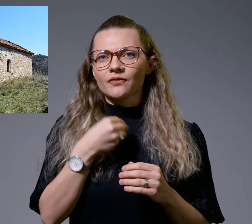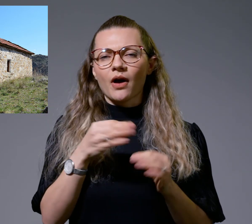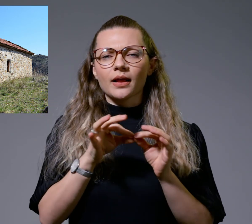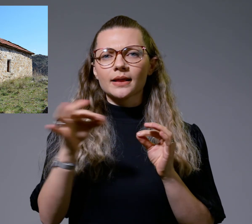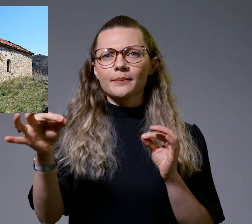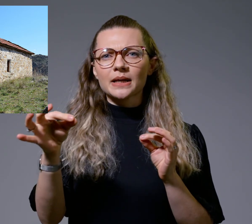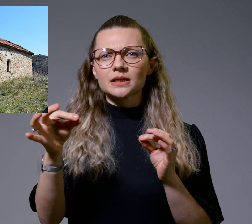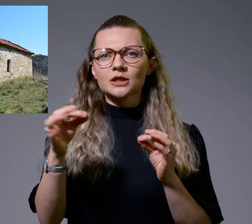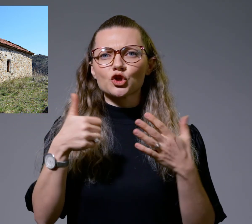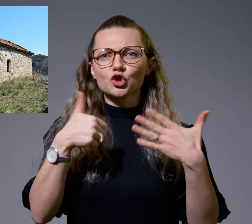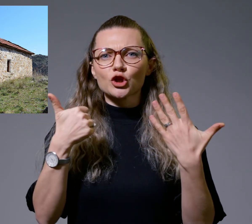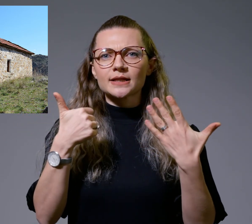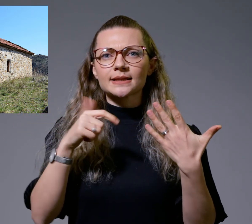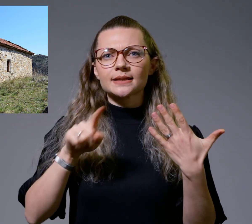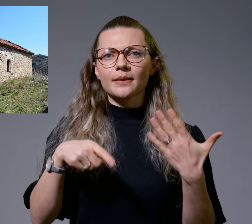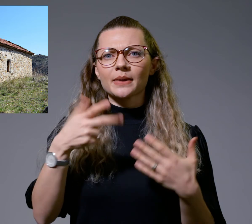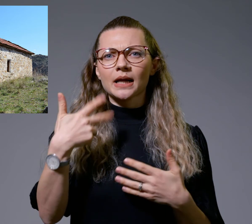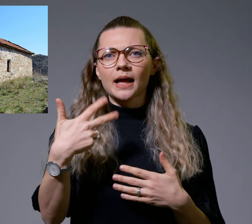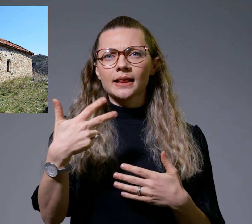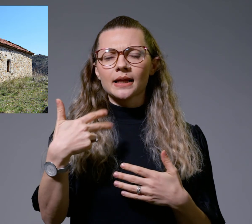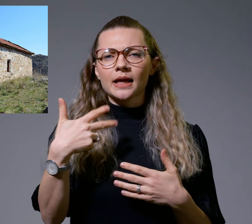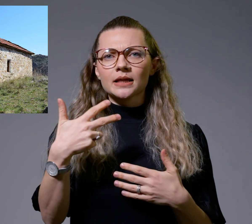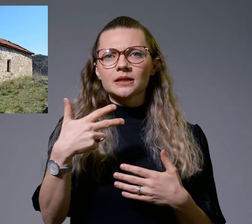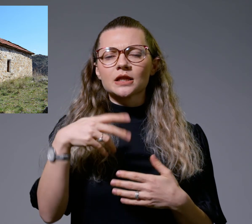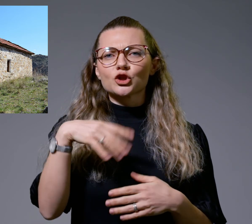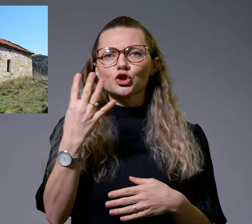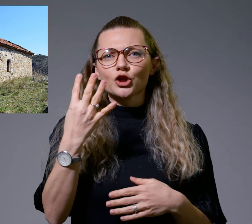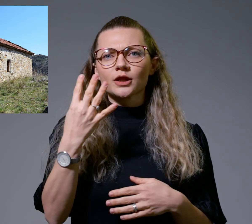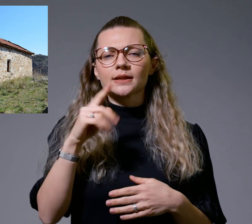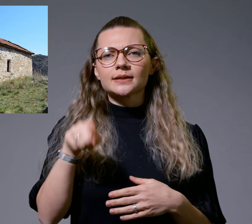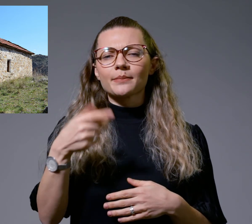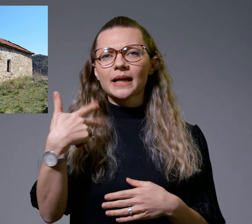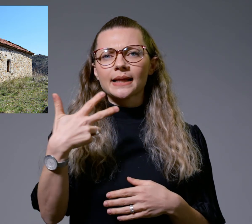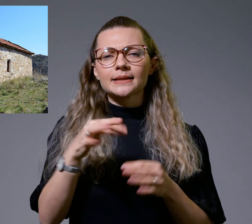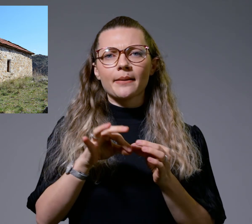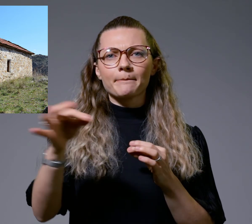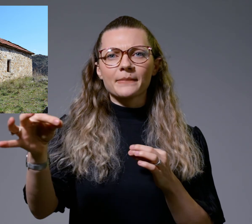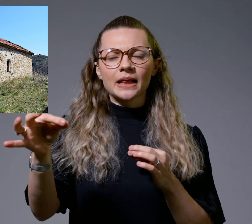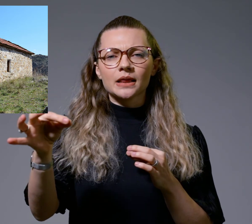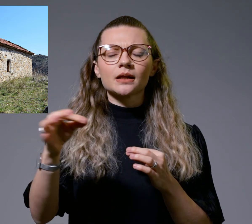од 6,30 на 4,30 метри и висина од